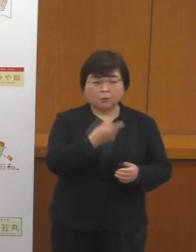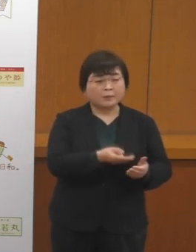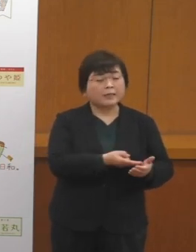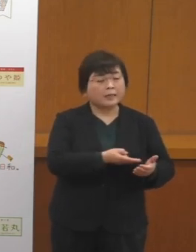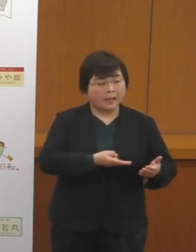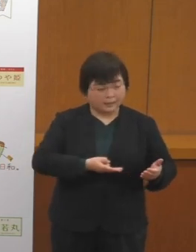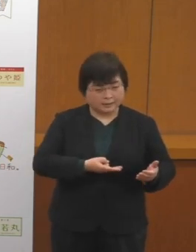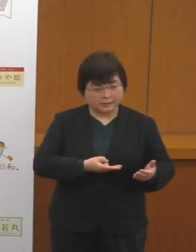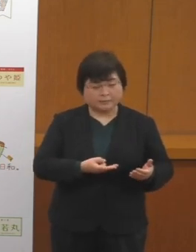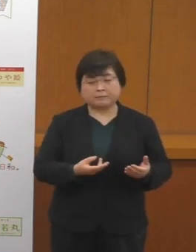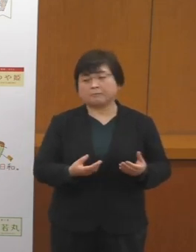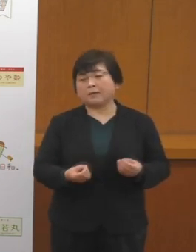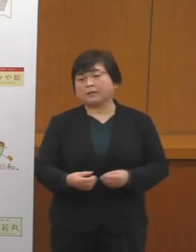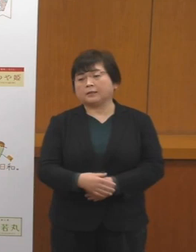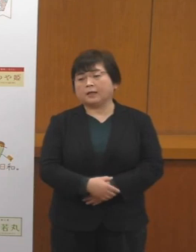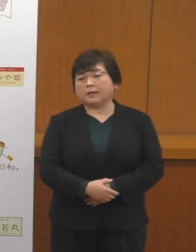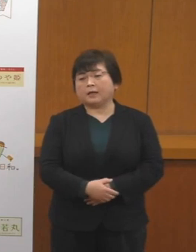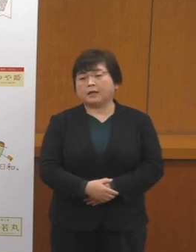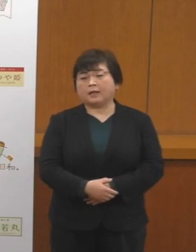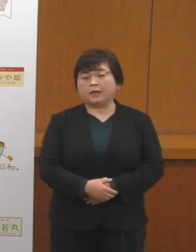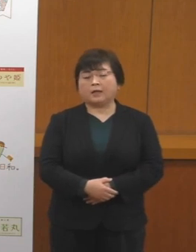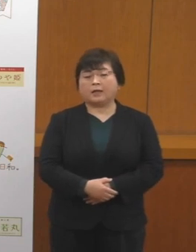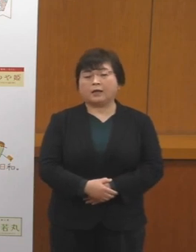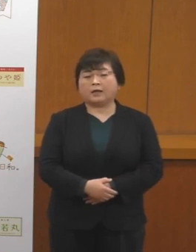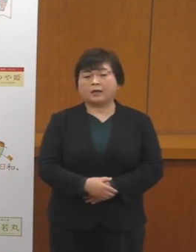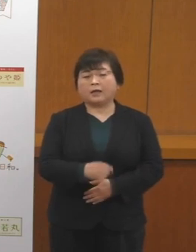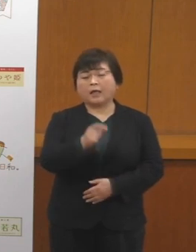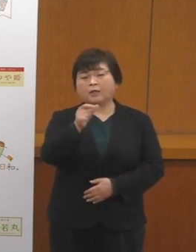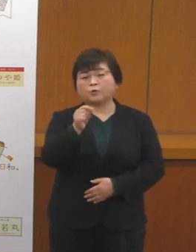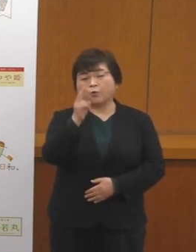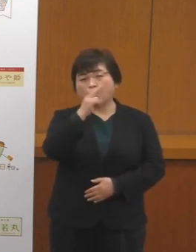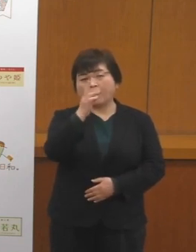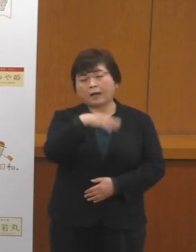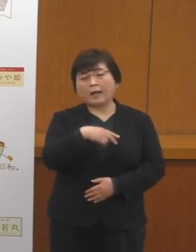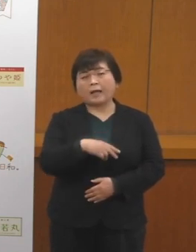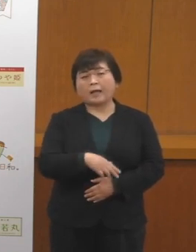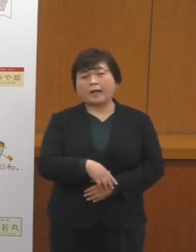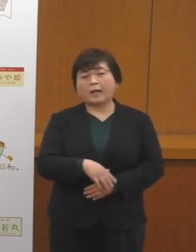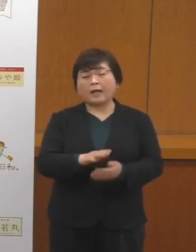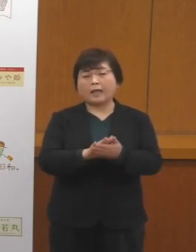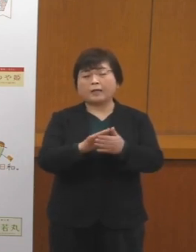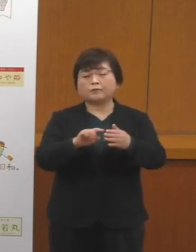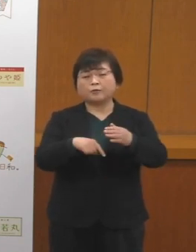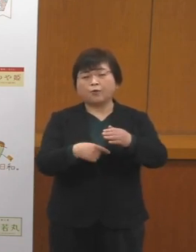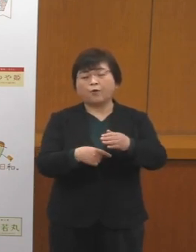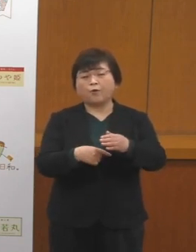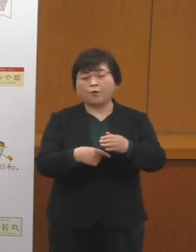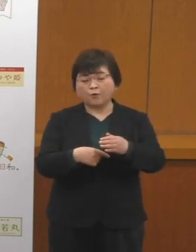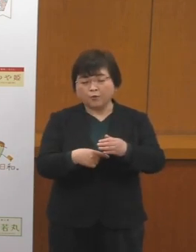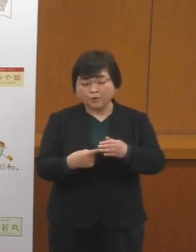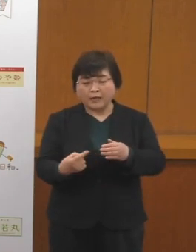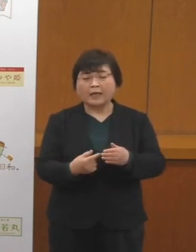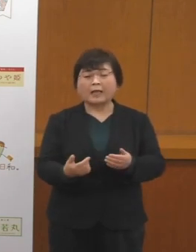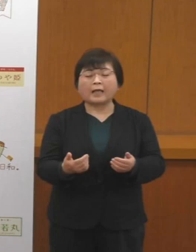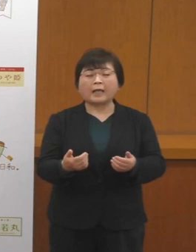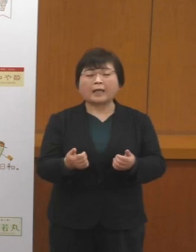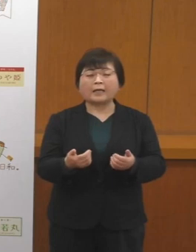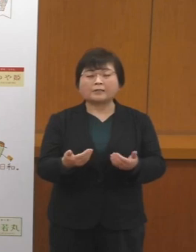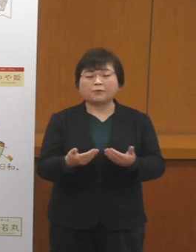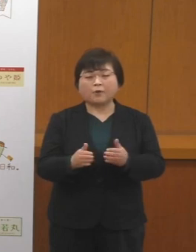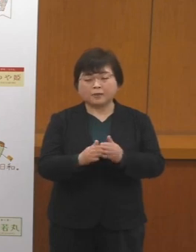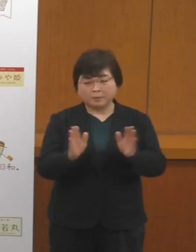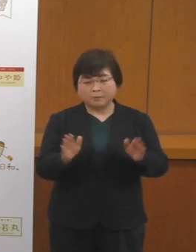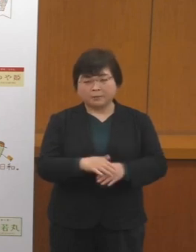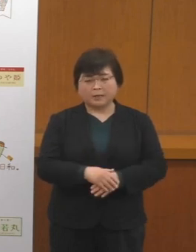に退院してまいりました月曜の午後から県庁にやって勤務をしているところでございます